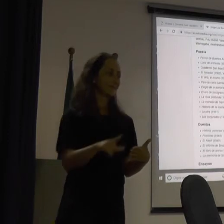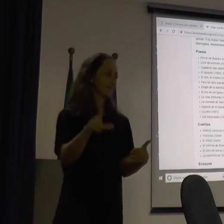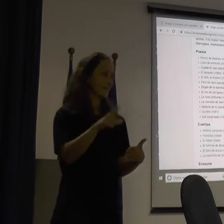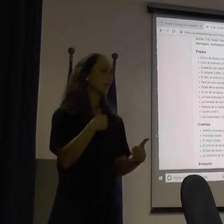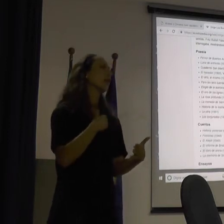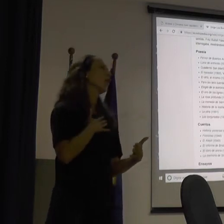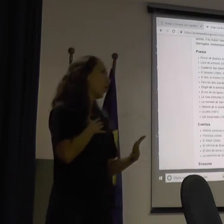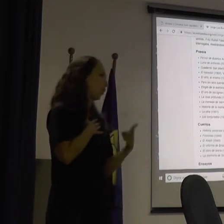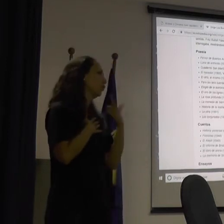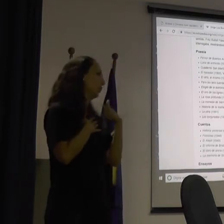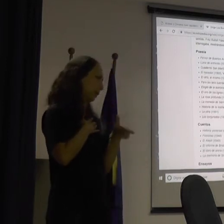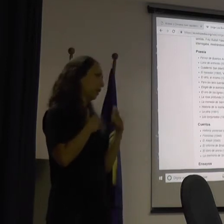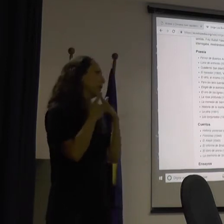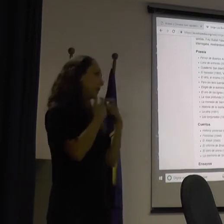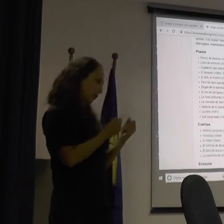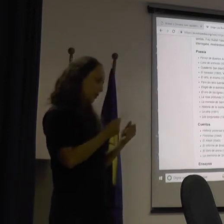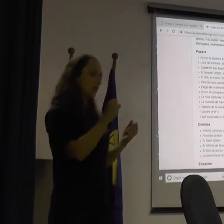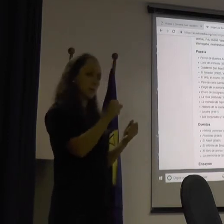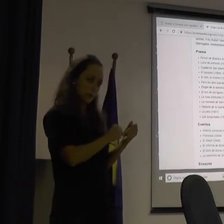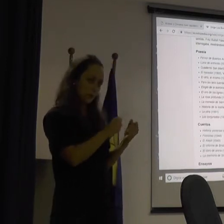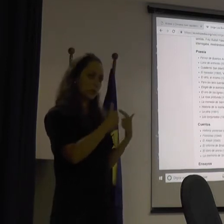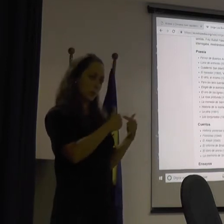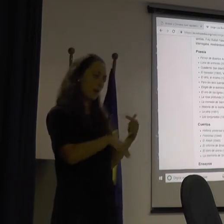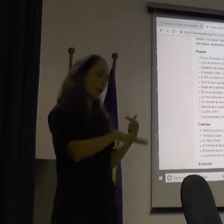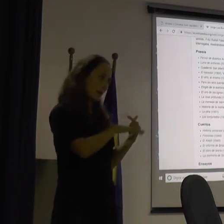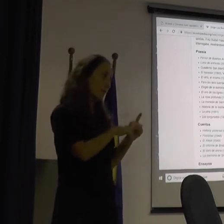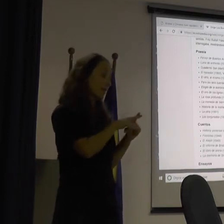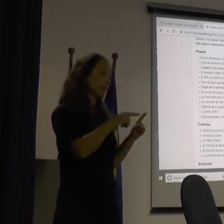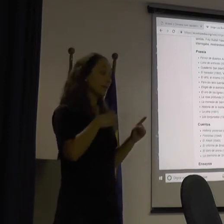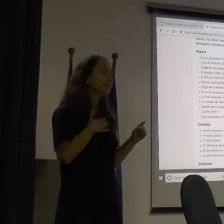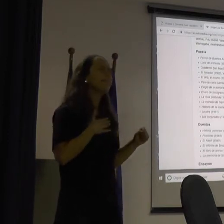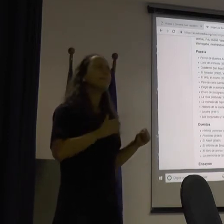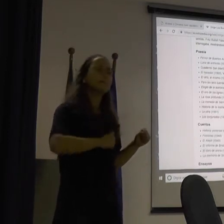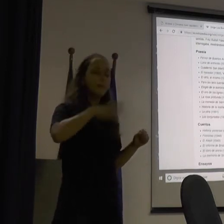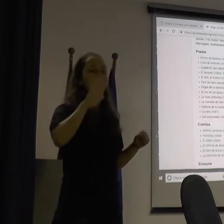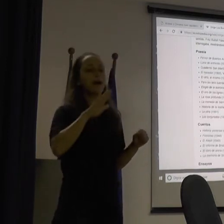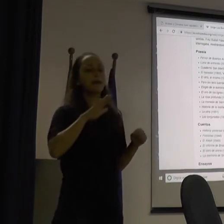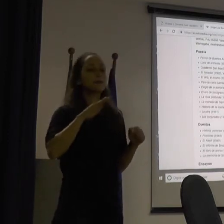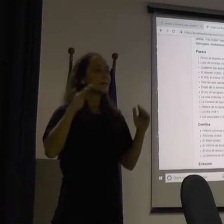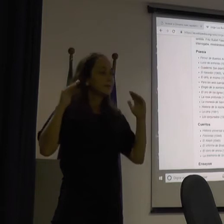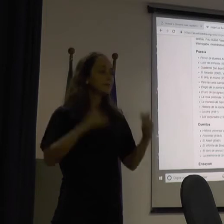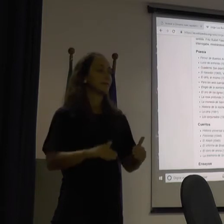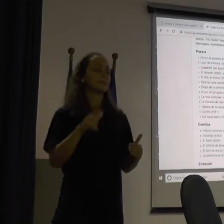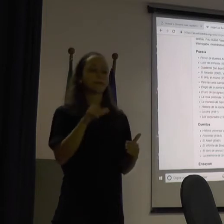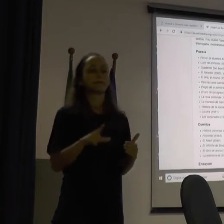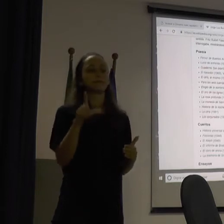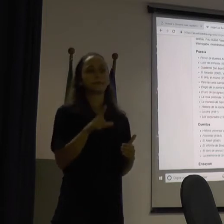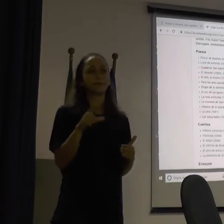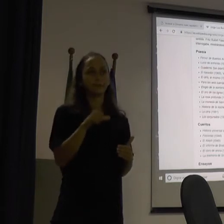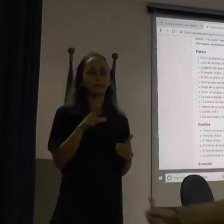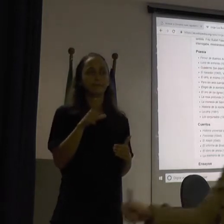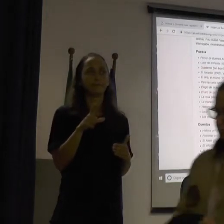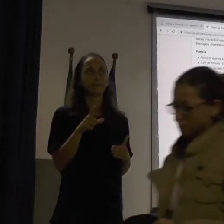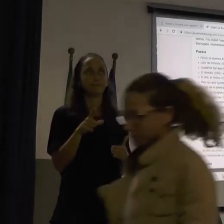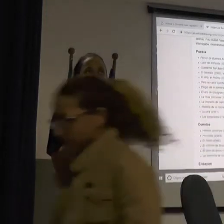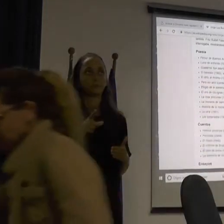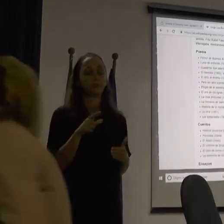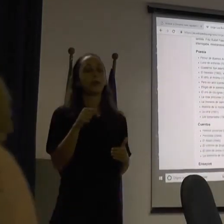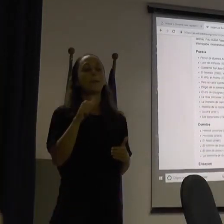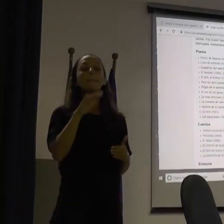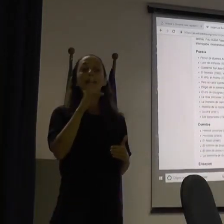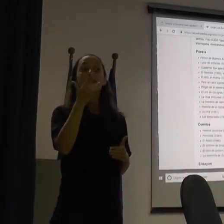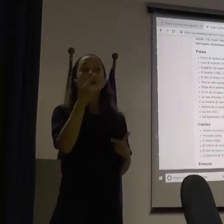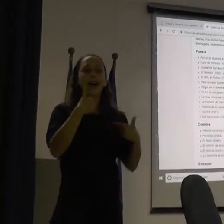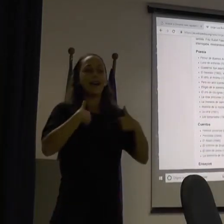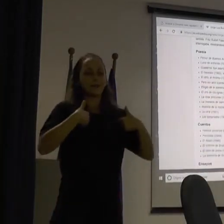de língua, de linguística, mas eu gosto muito mais de literatura, assim, por prazer. E é mais fácil para